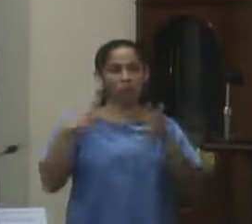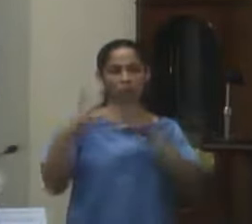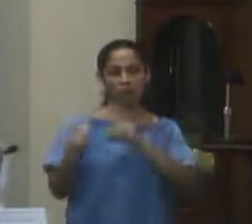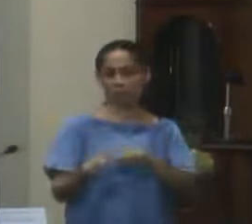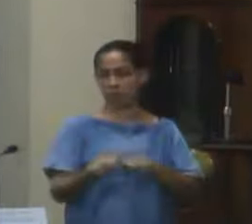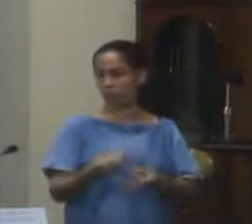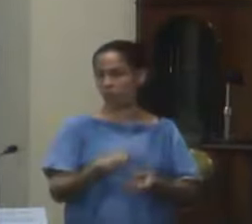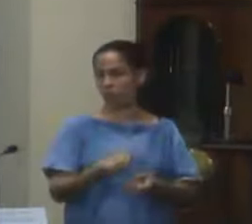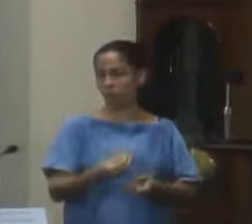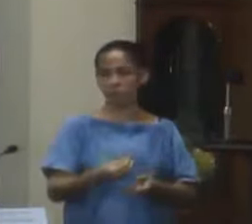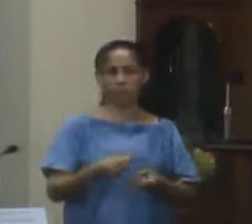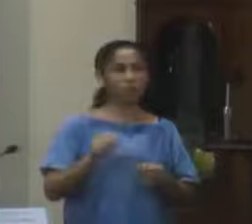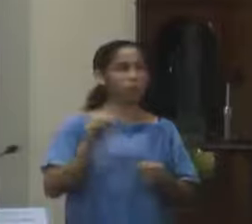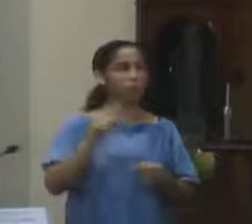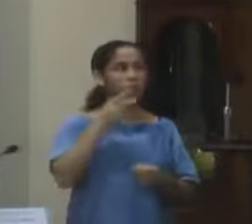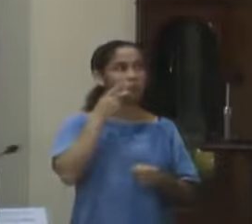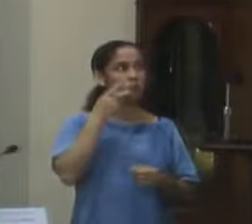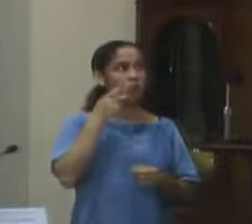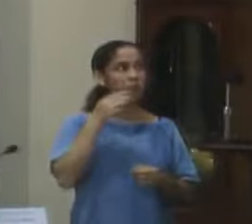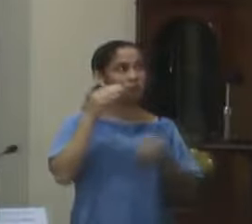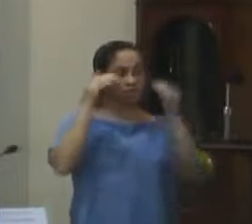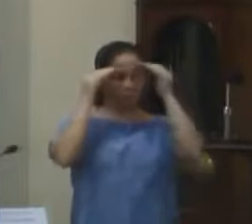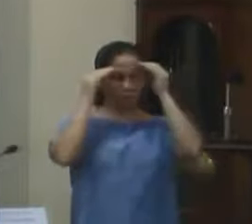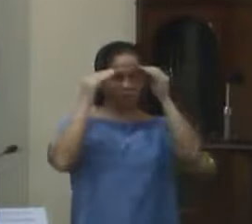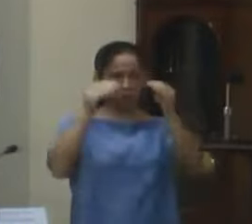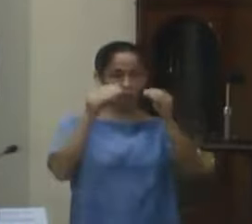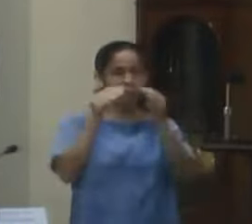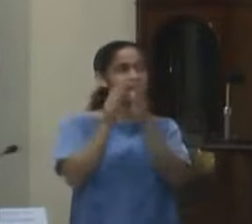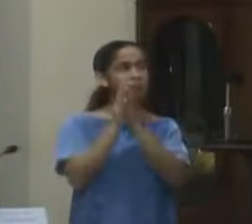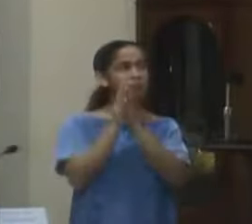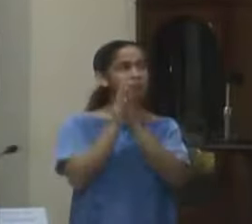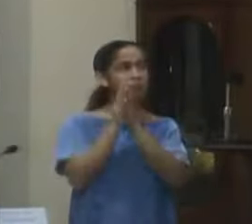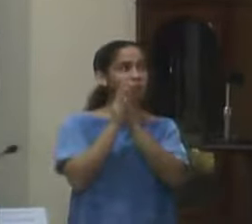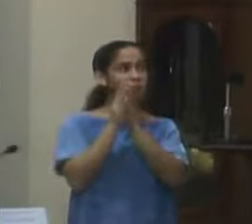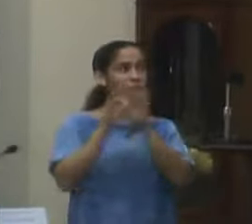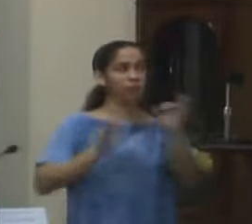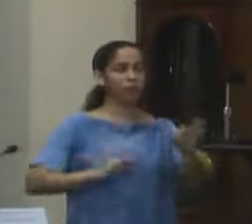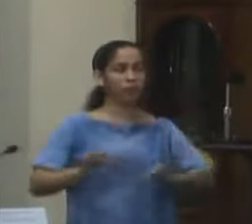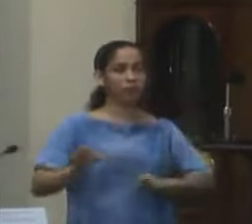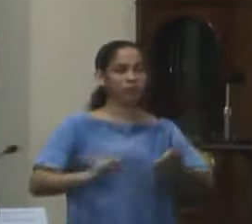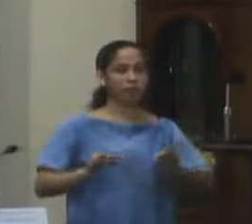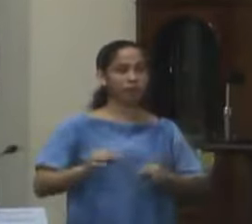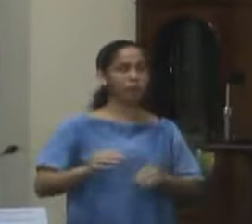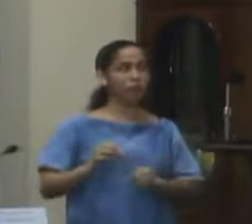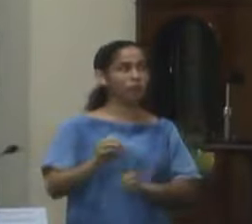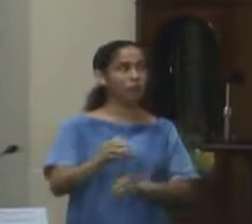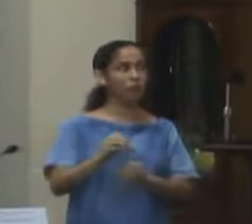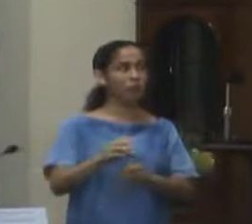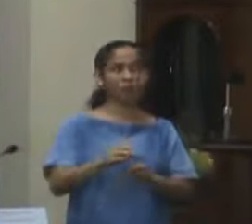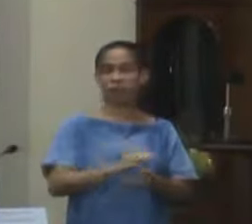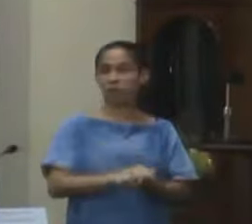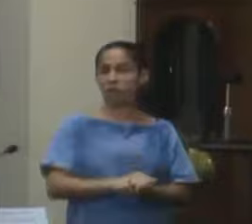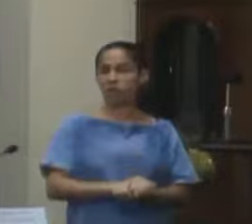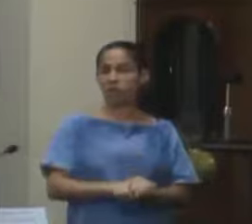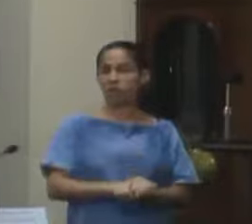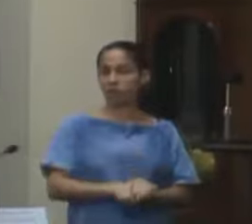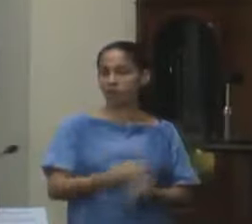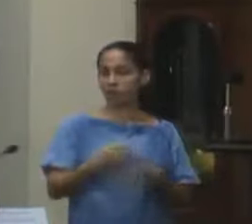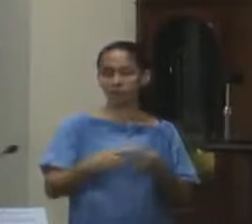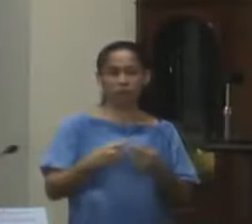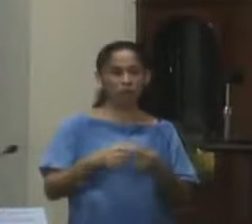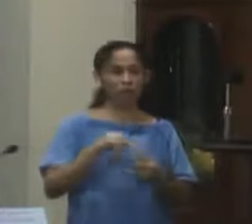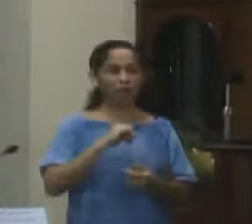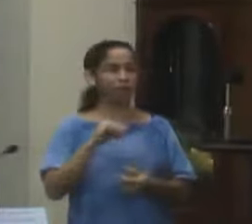Silvio, no que se diz respeito a programas educacionais, porque